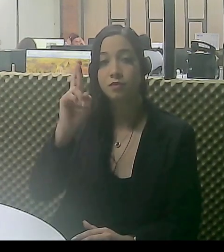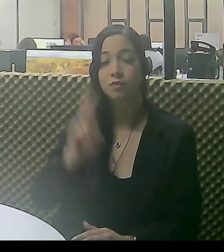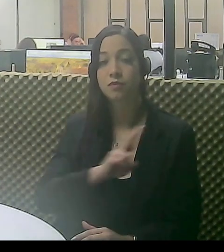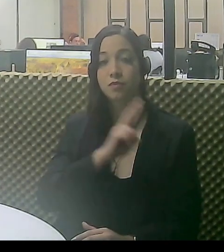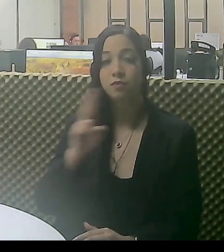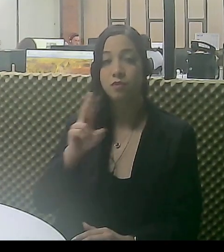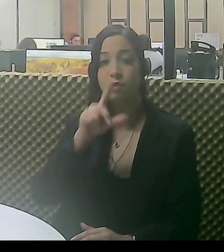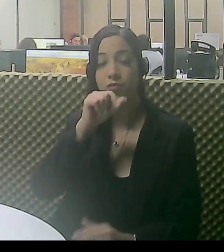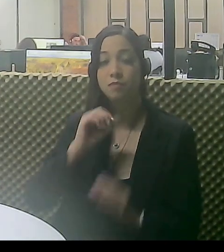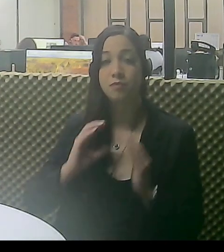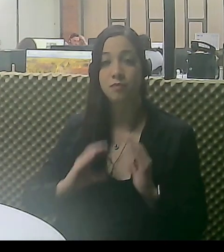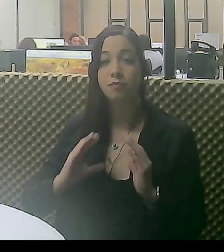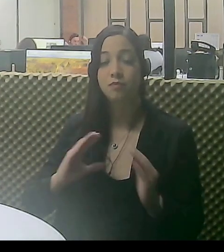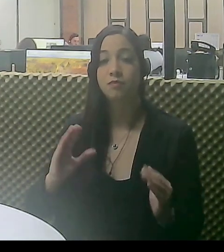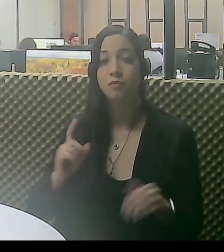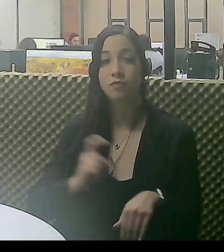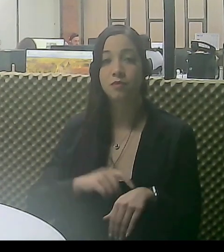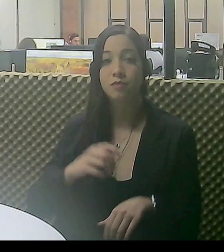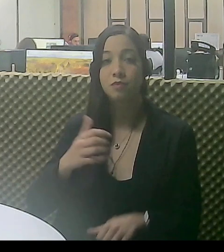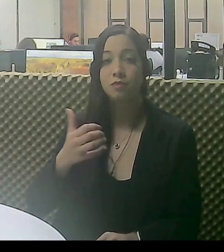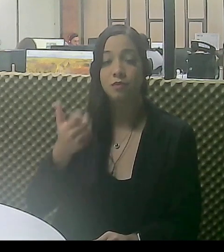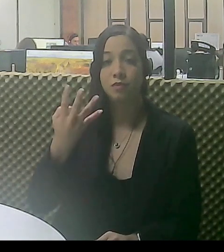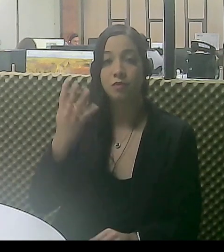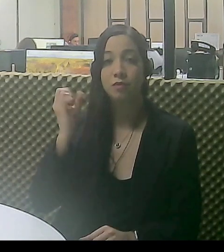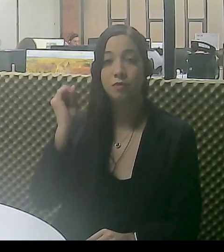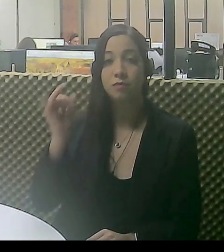do Parque do Sabiá, às 4 da manhã.